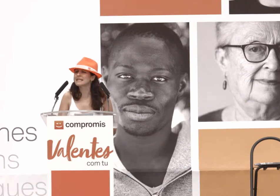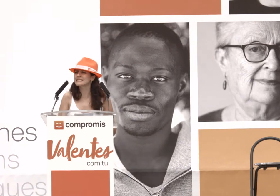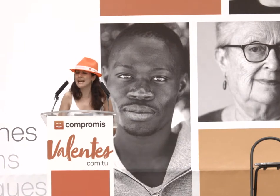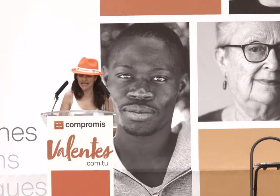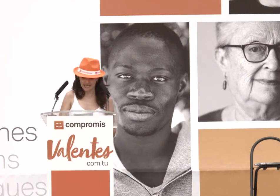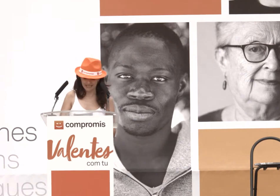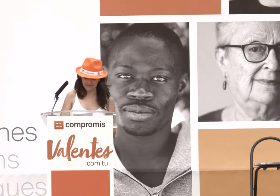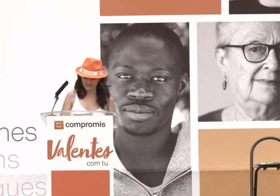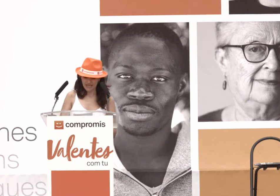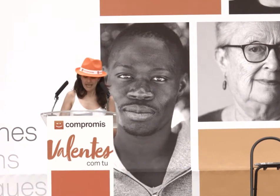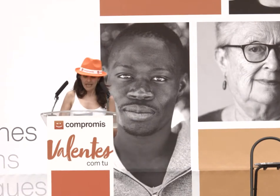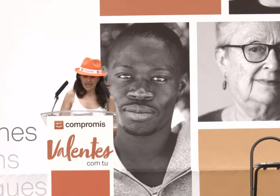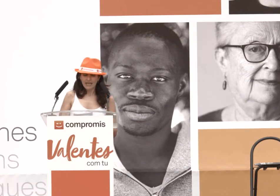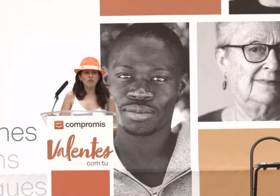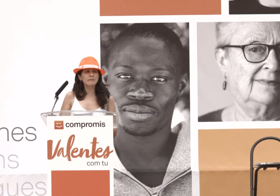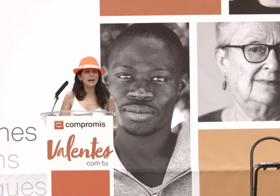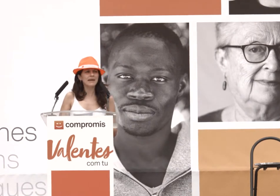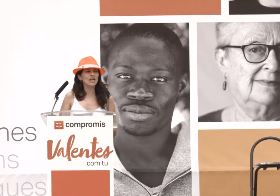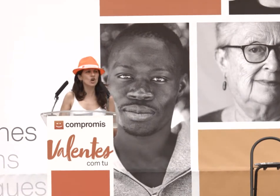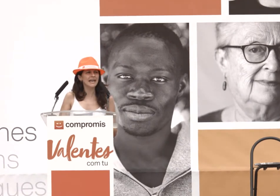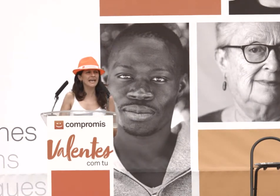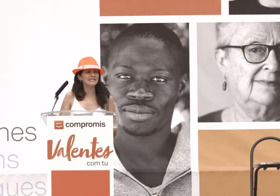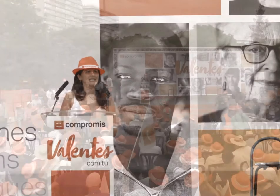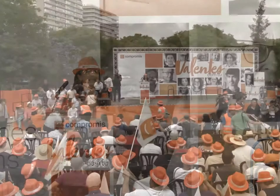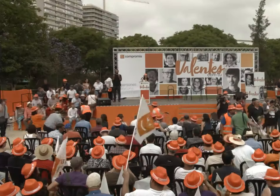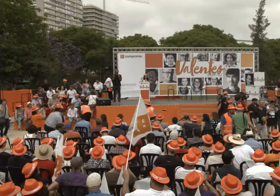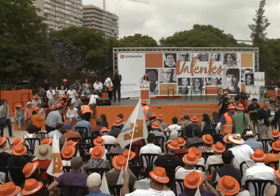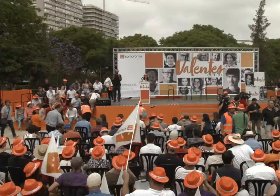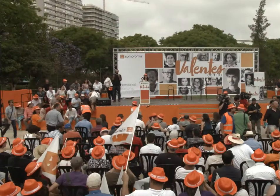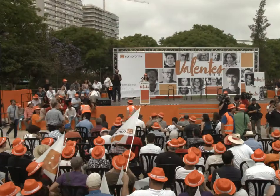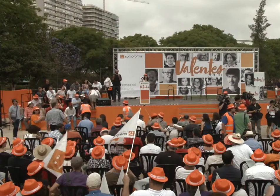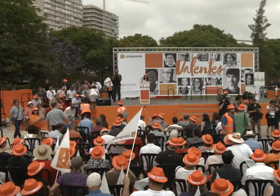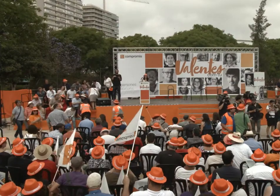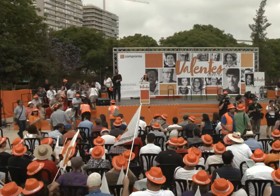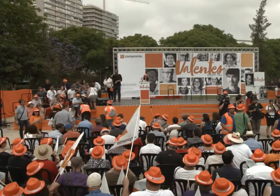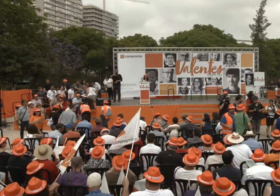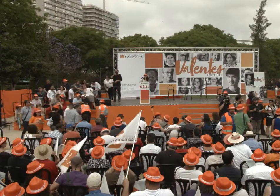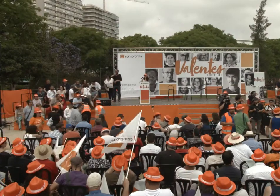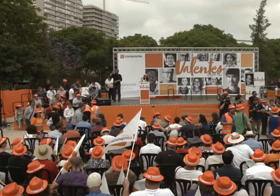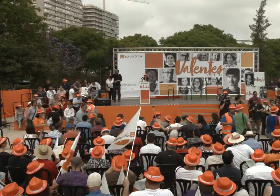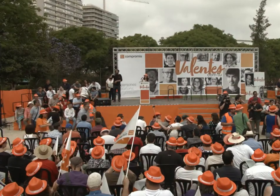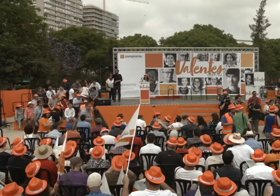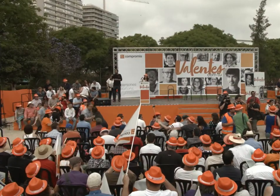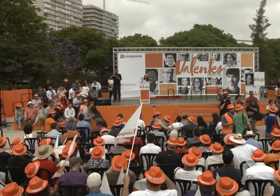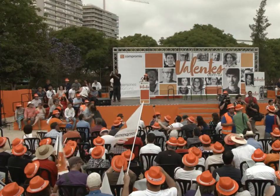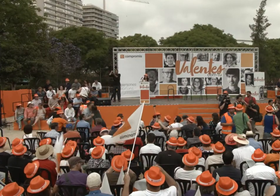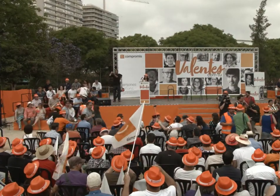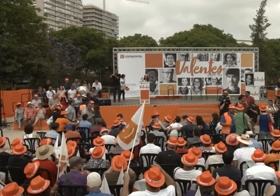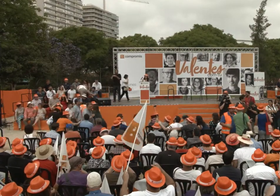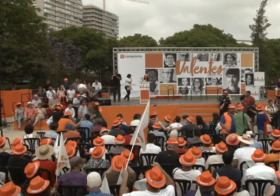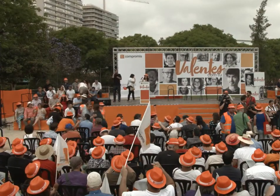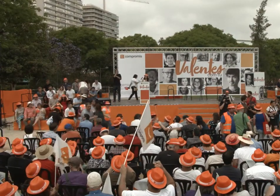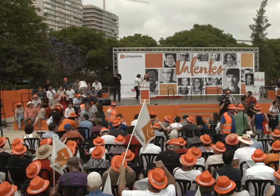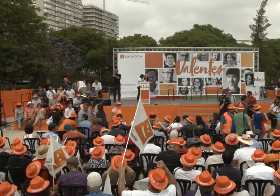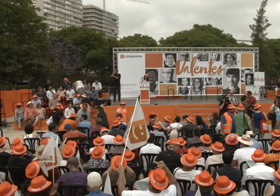de les valencianes. I ho fem també al Congrés, al Senat, a Europa, allà on estem, allà on hem